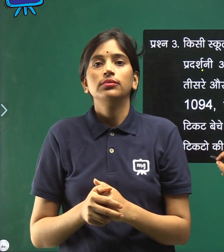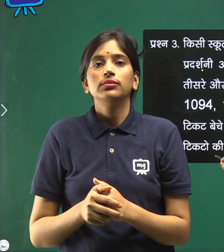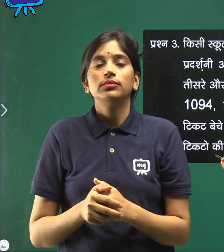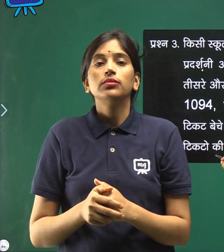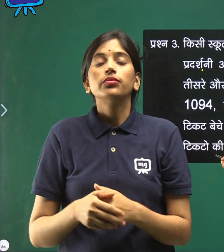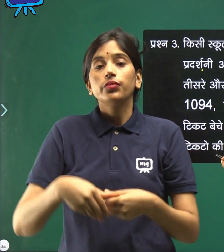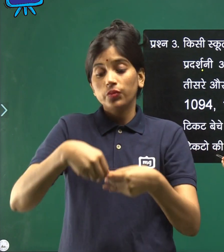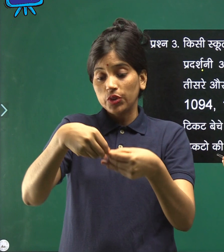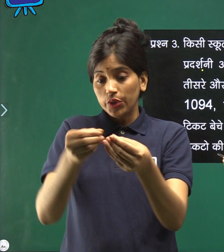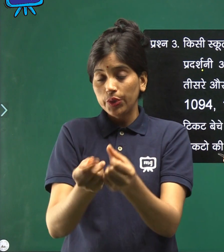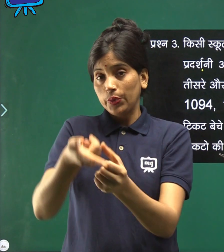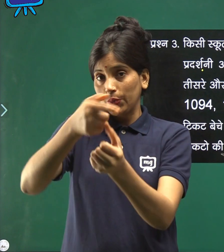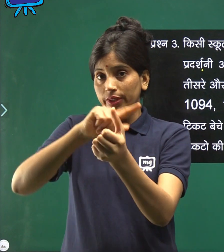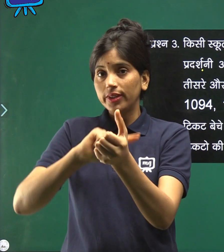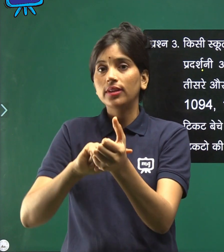टिकटों की